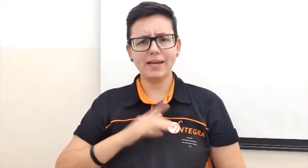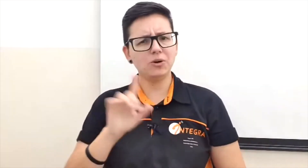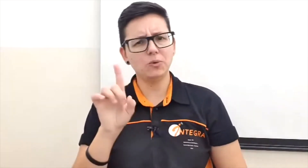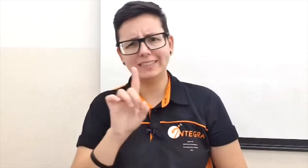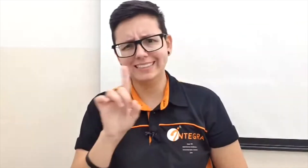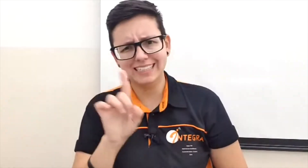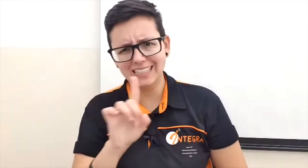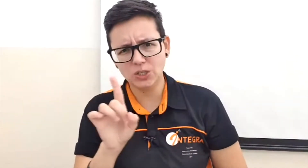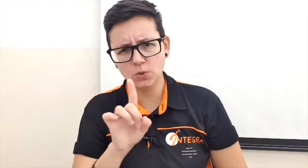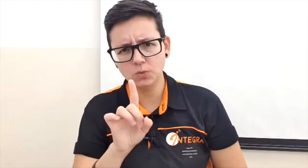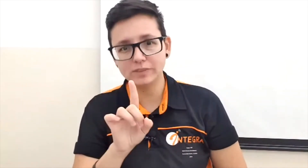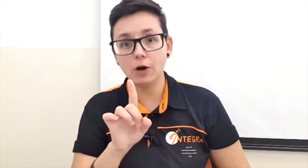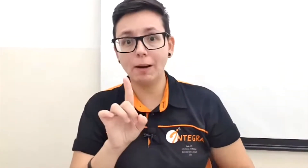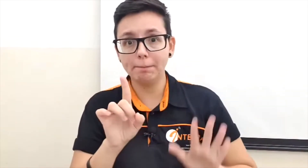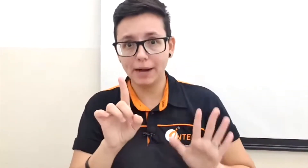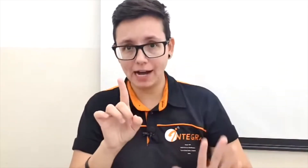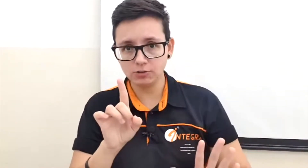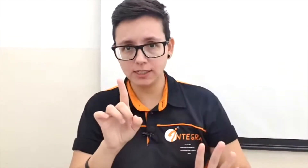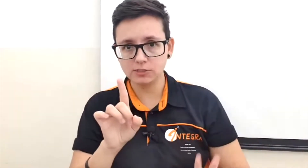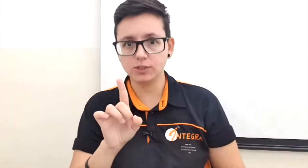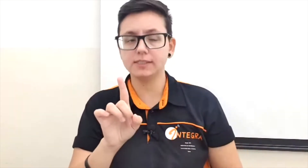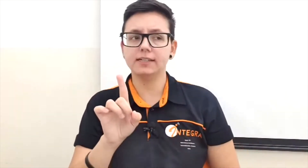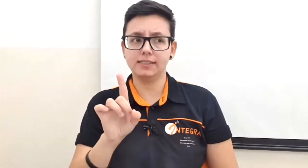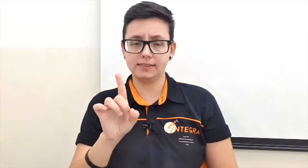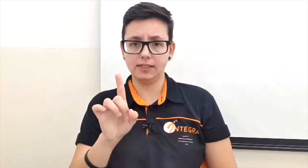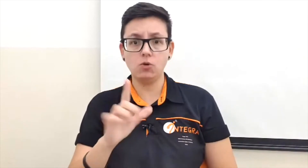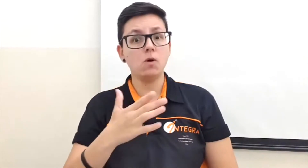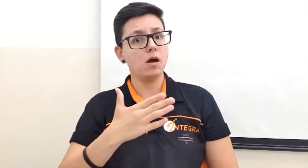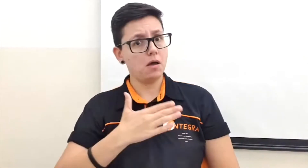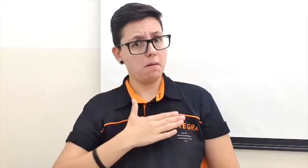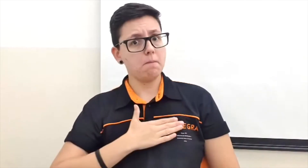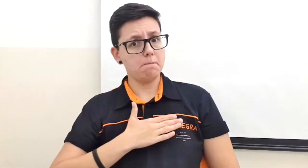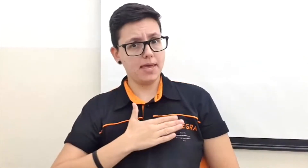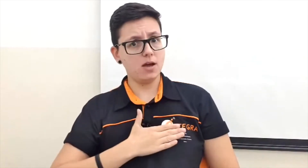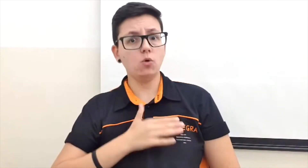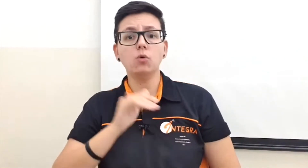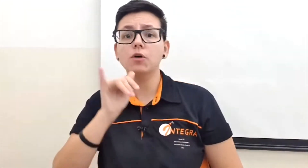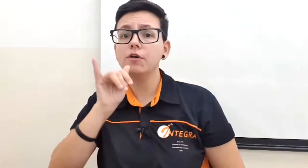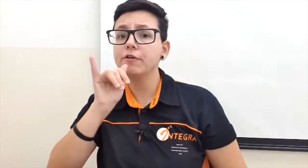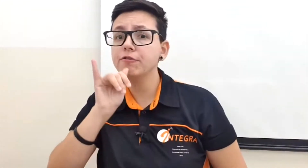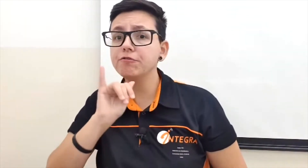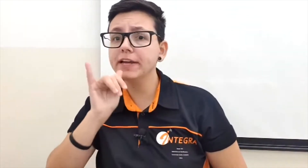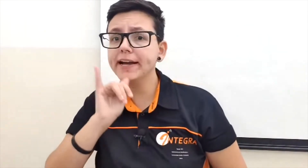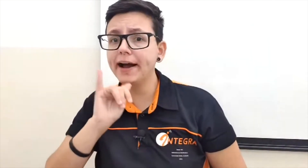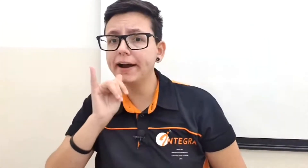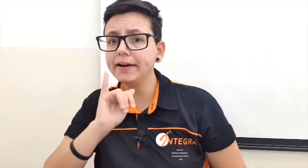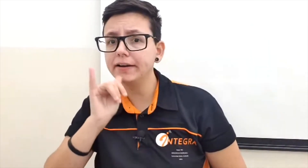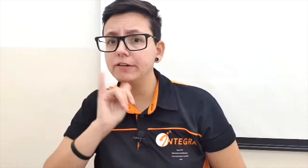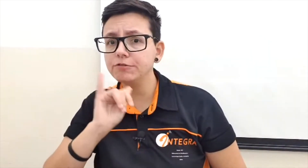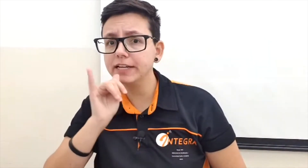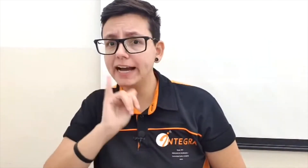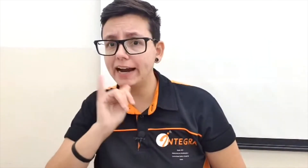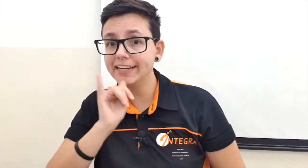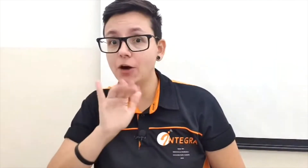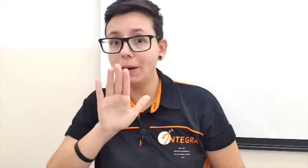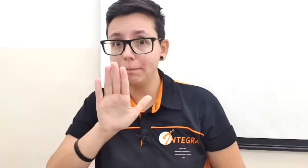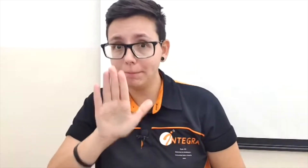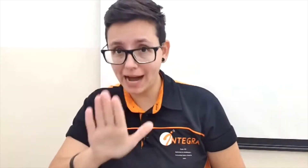meu, não. Dá uma pausa na sua sinalização, meu, ficar. Dá uma pausa